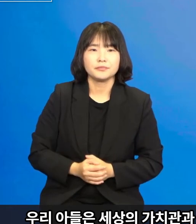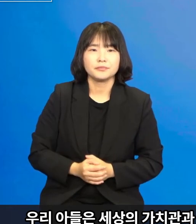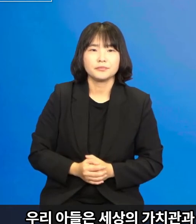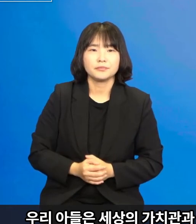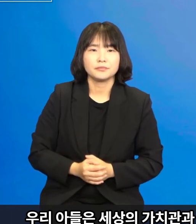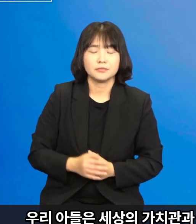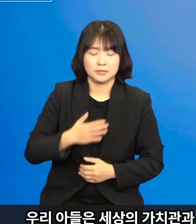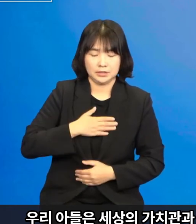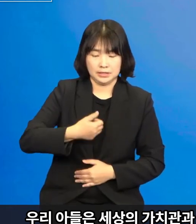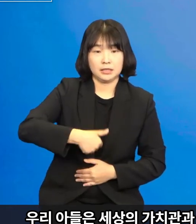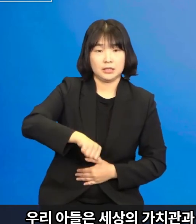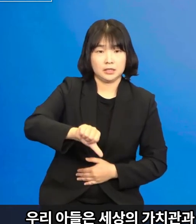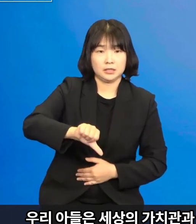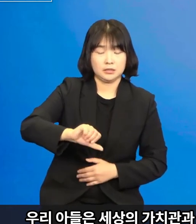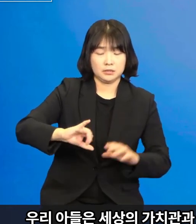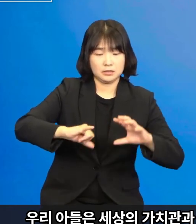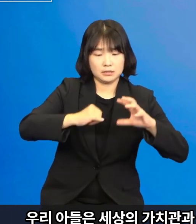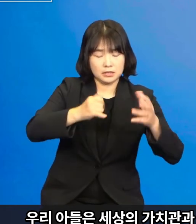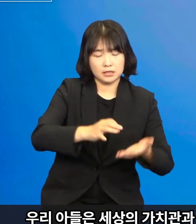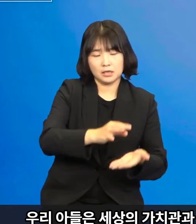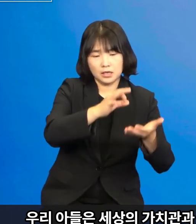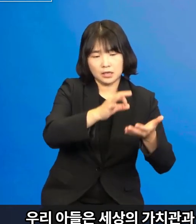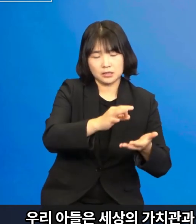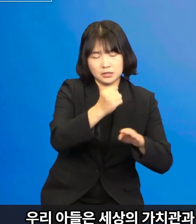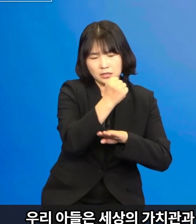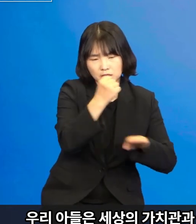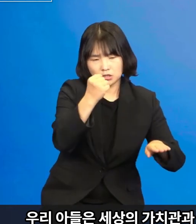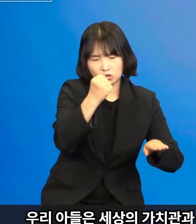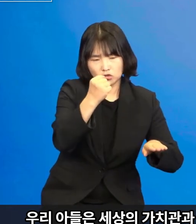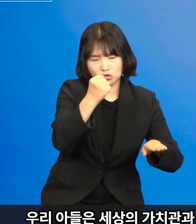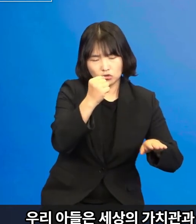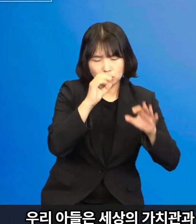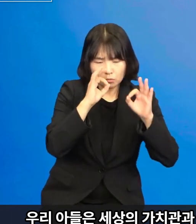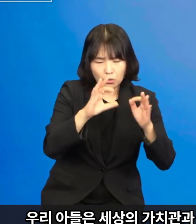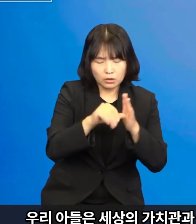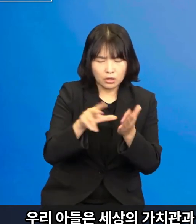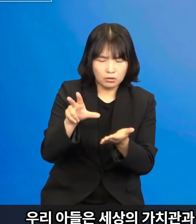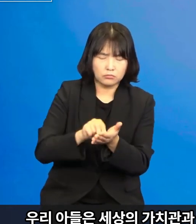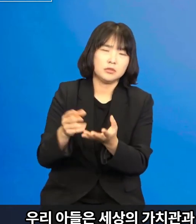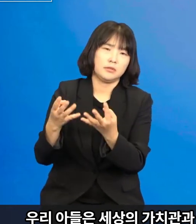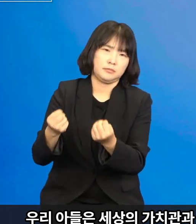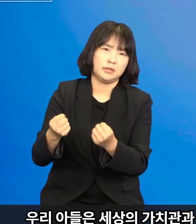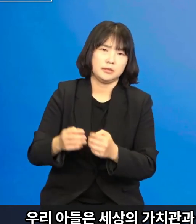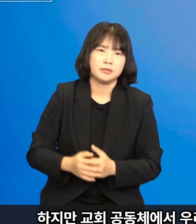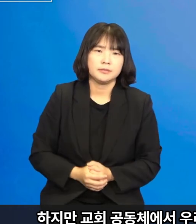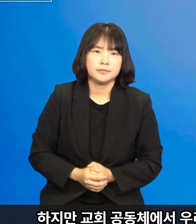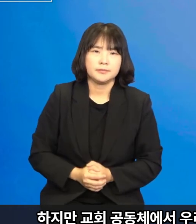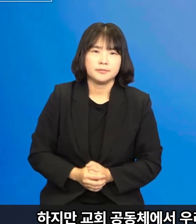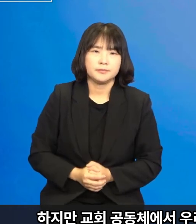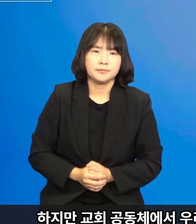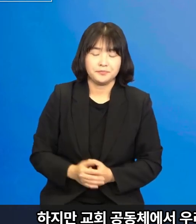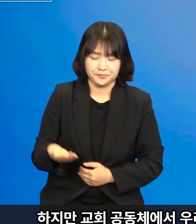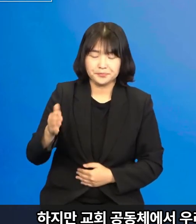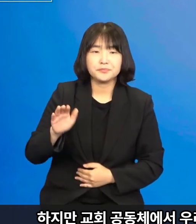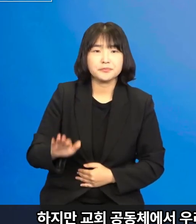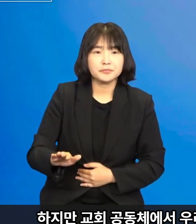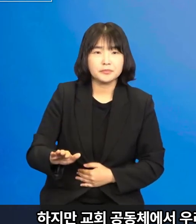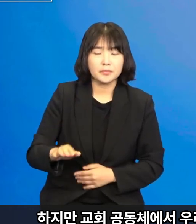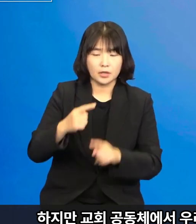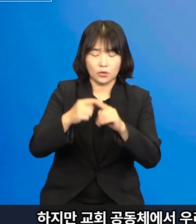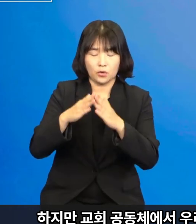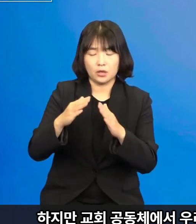우리 아들은 세상의 가치관과 기준에서 문제점이 많은 아이였습니다. 하지만